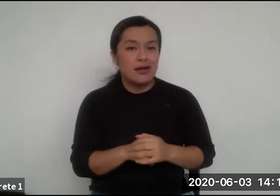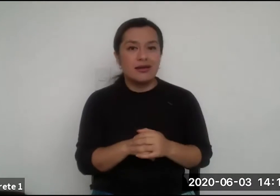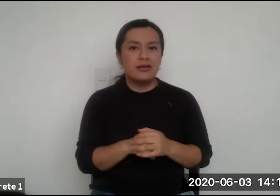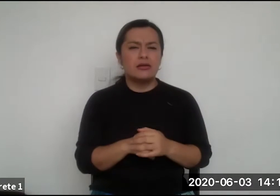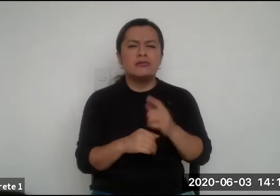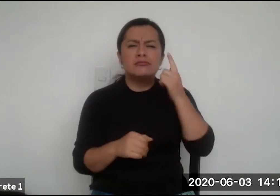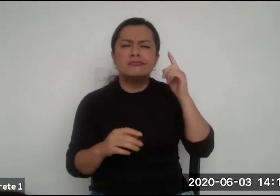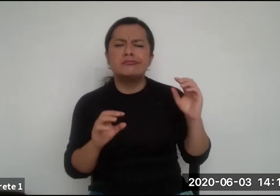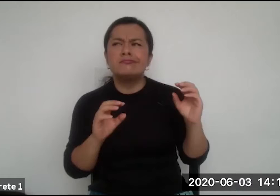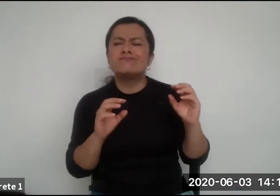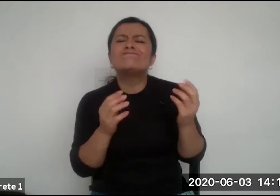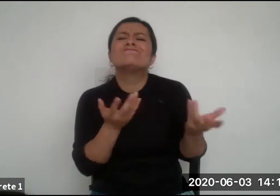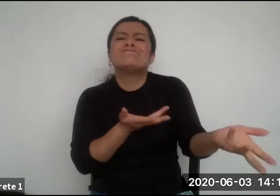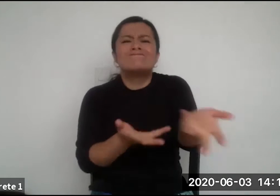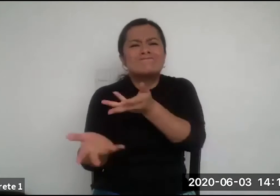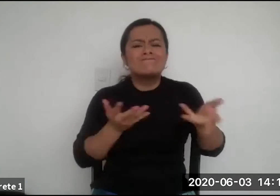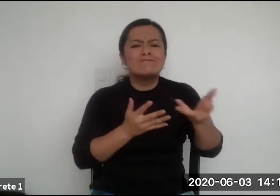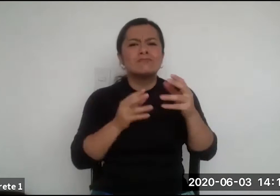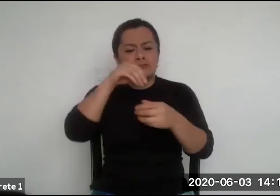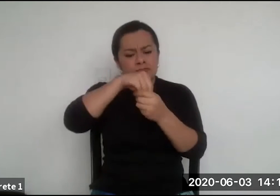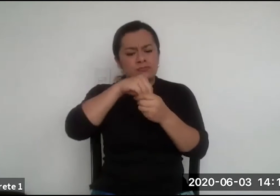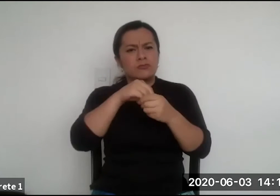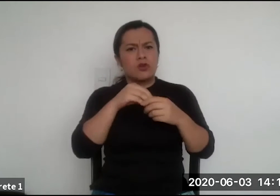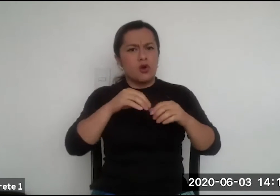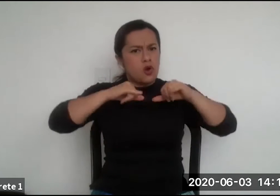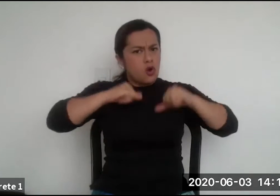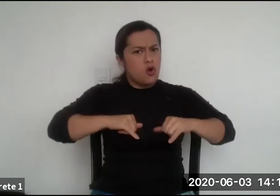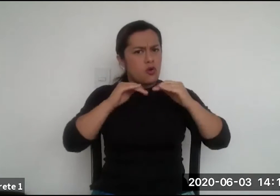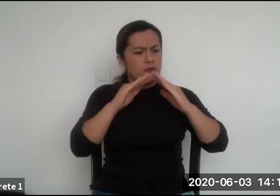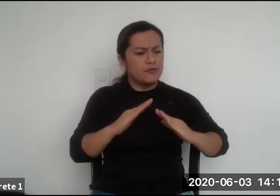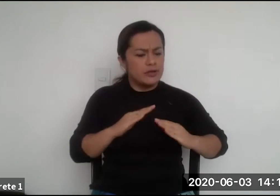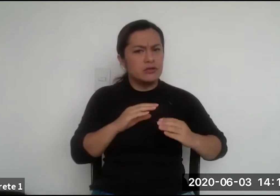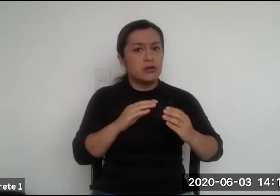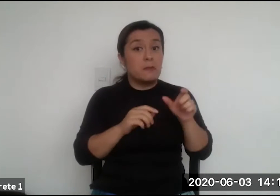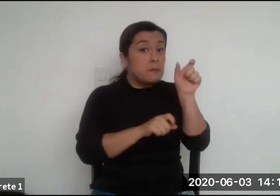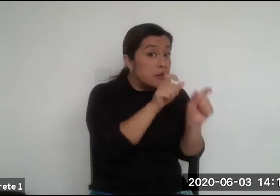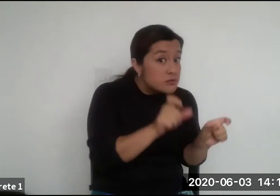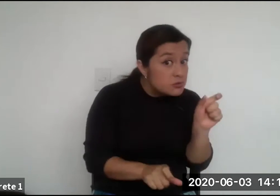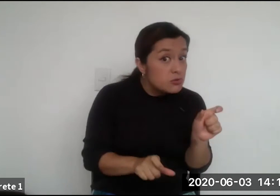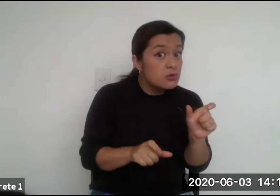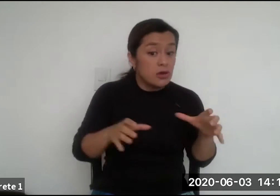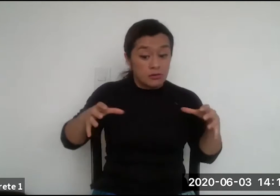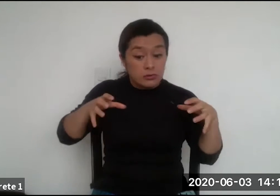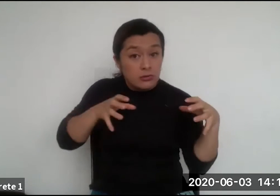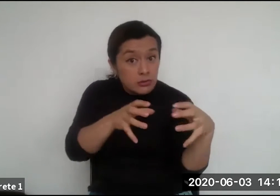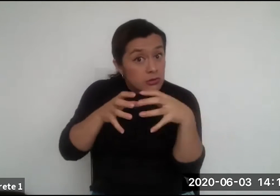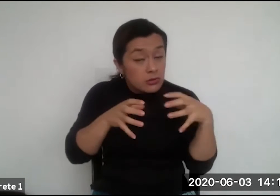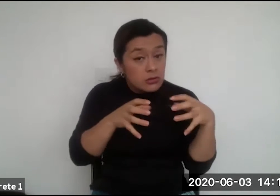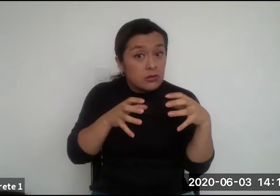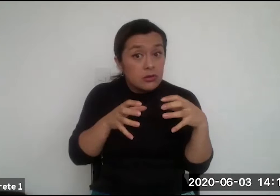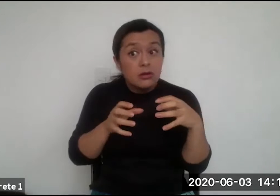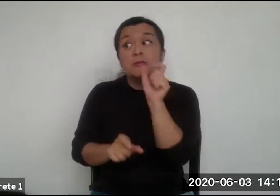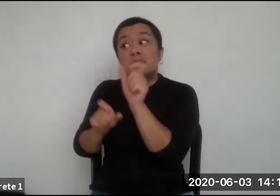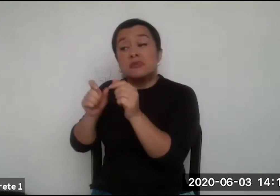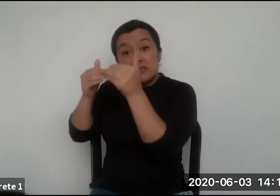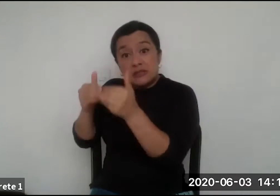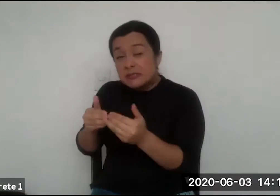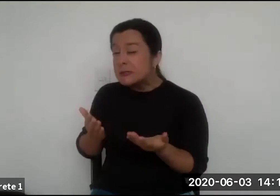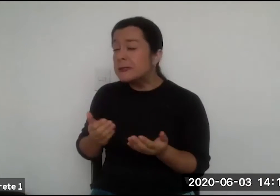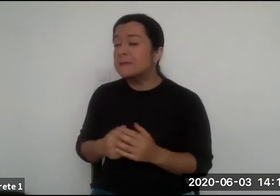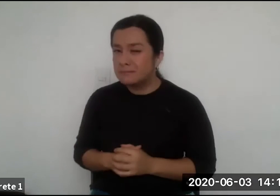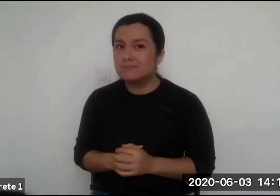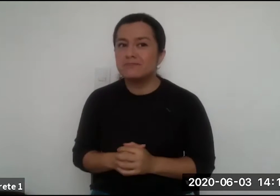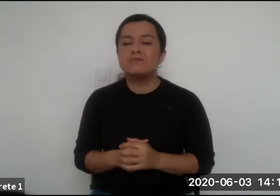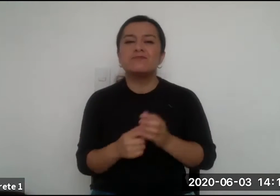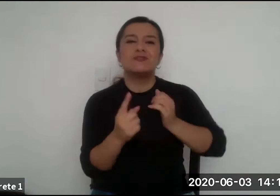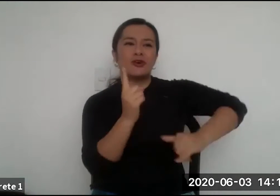los confinamientos y las otras educaciones desde personas, colectivos, comunidades con discapacidad? En este